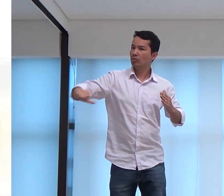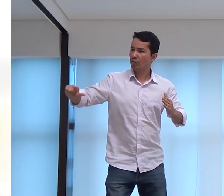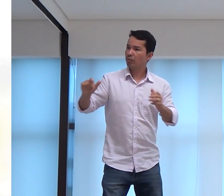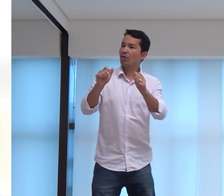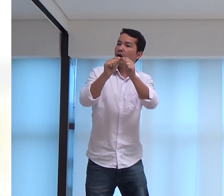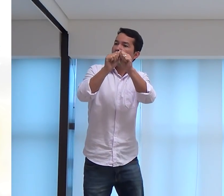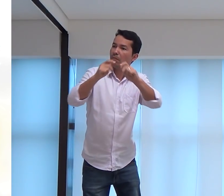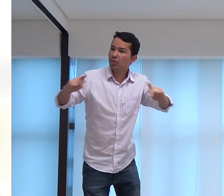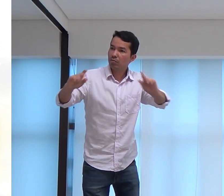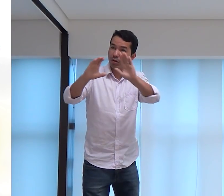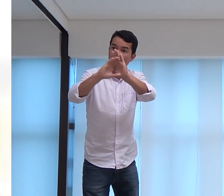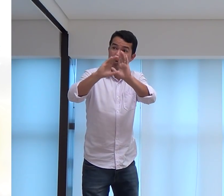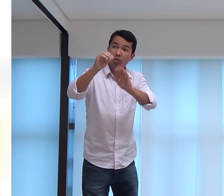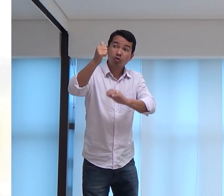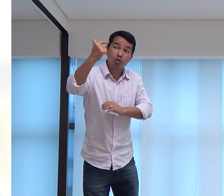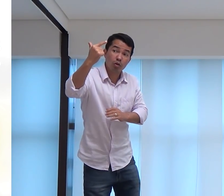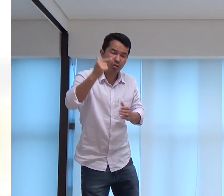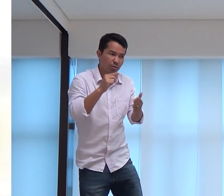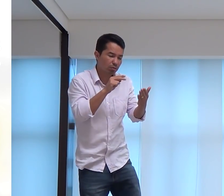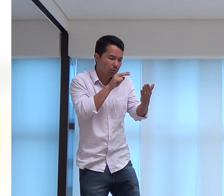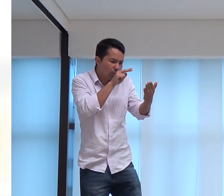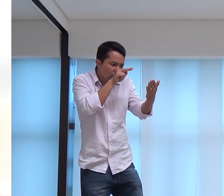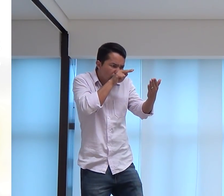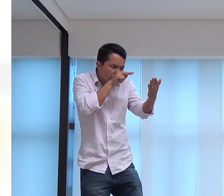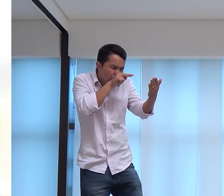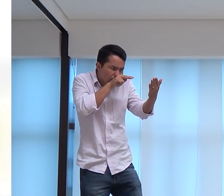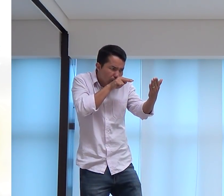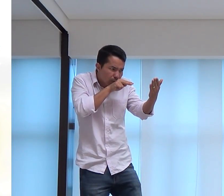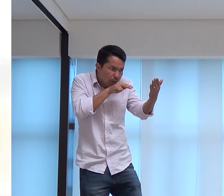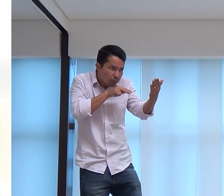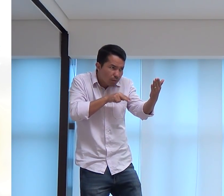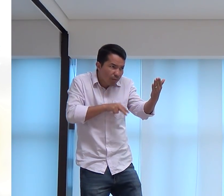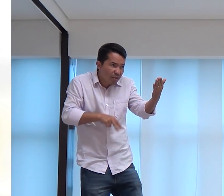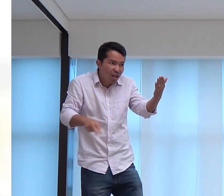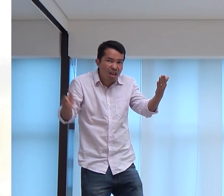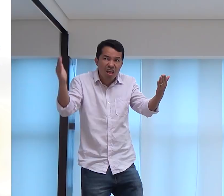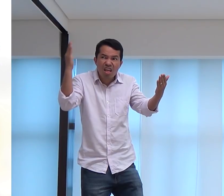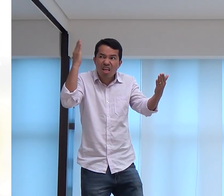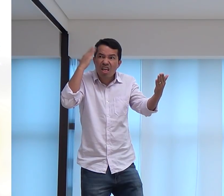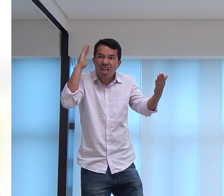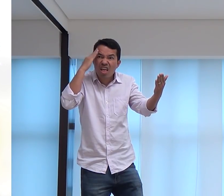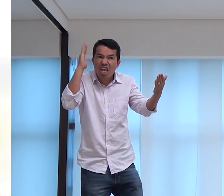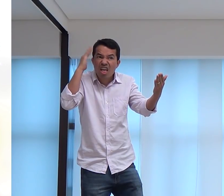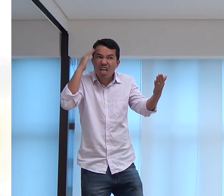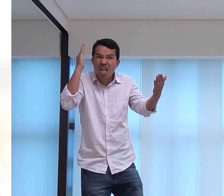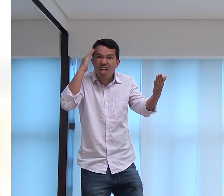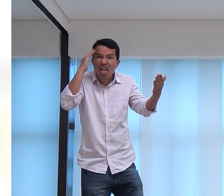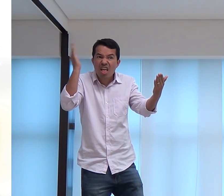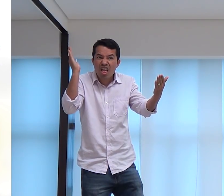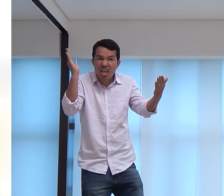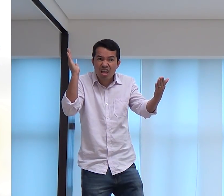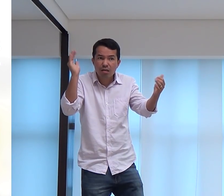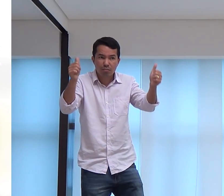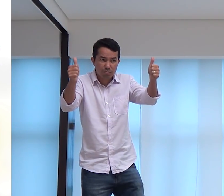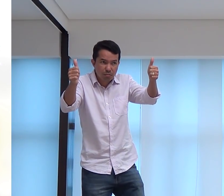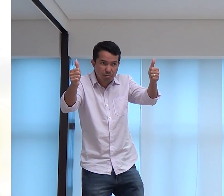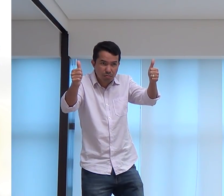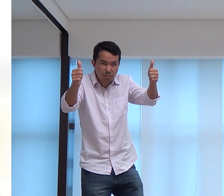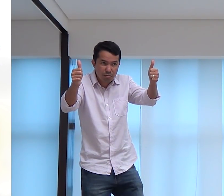quando você chegar na sua casa, abre lá no Apocalipse 12 e dá uma lida no texto. Lê o texto para que você possa entender.